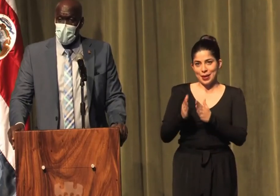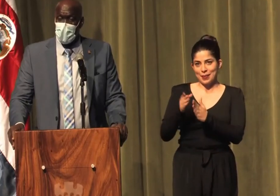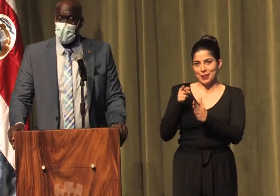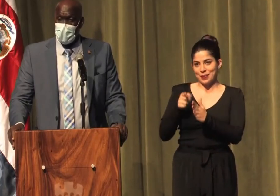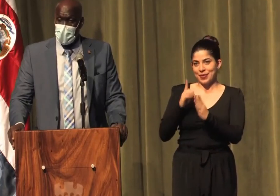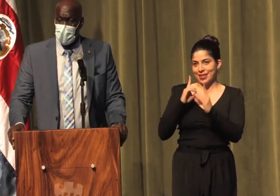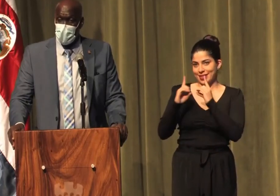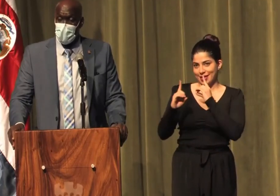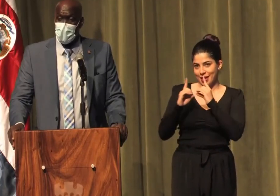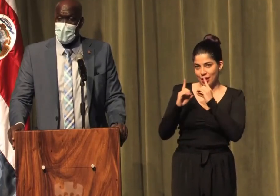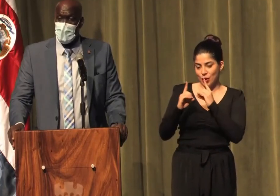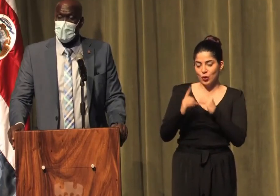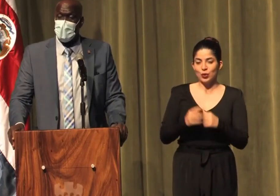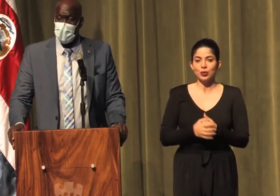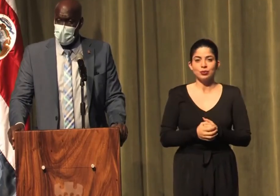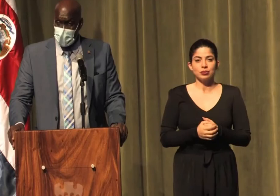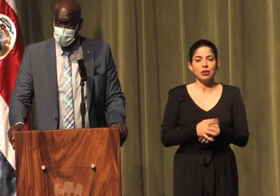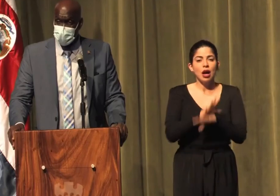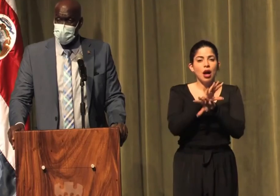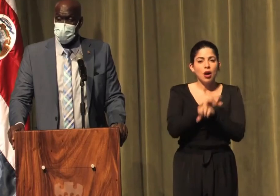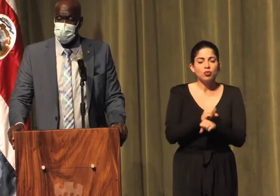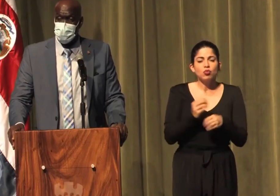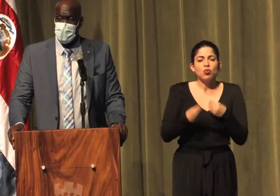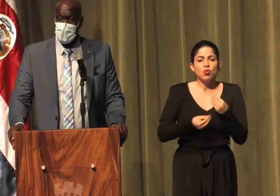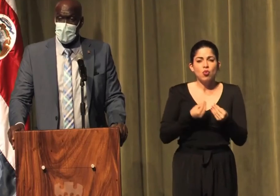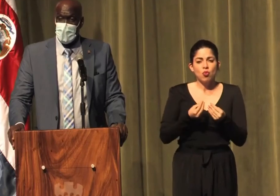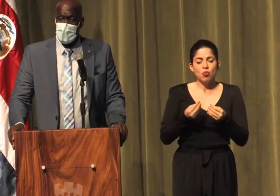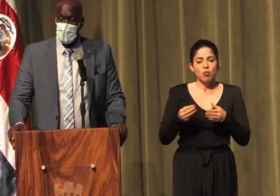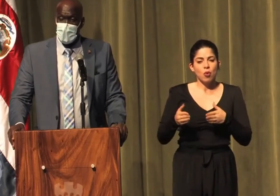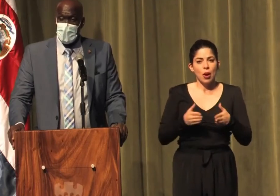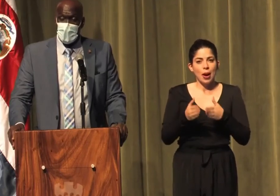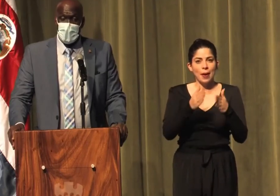diálogo, por el camino de la paz,